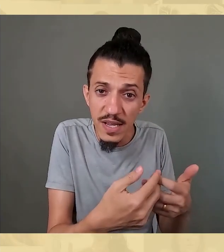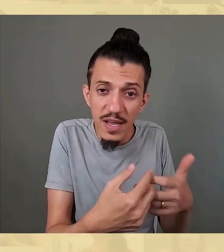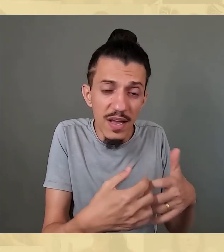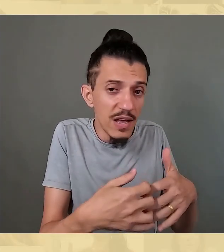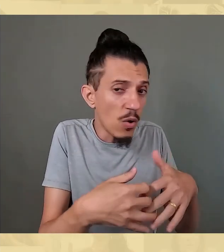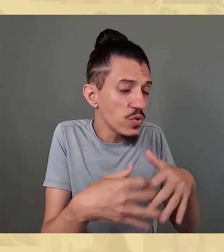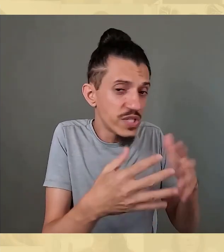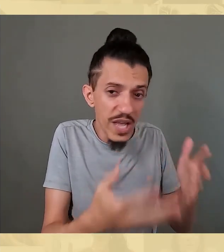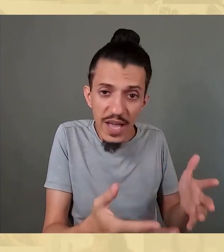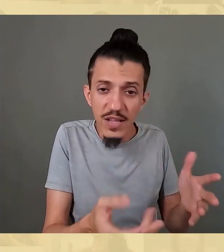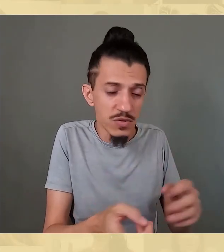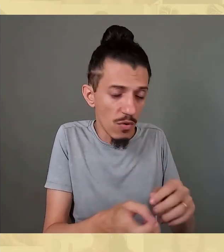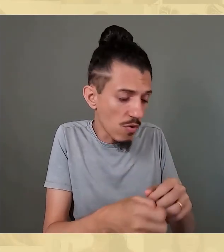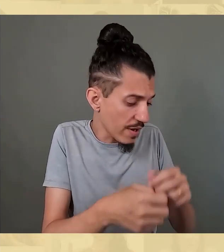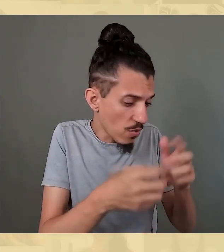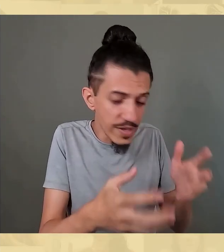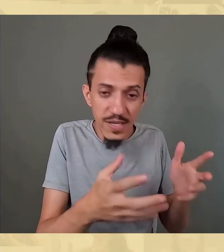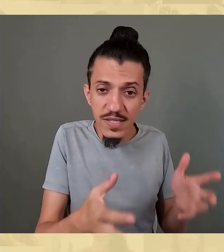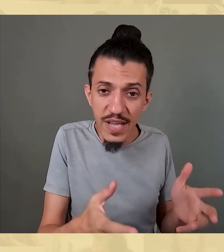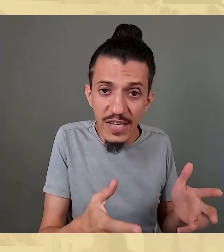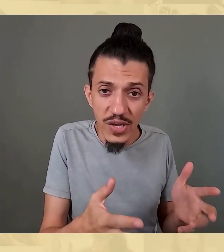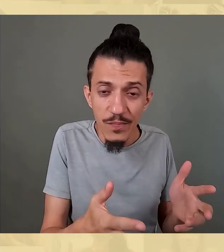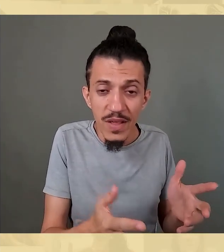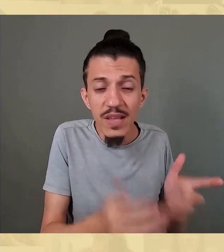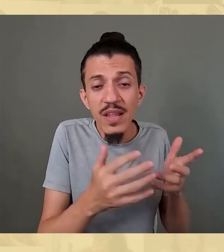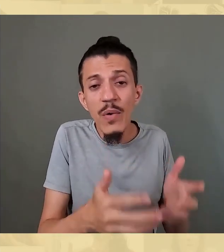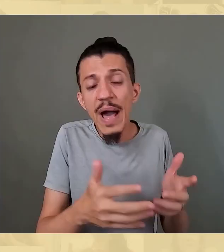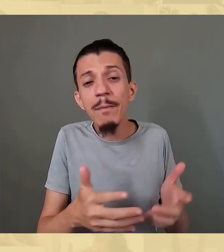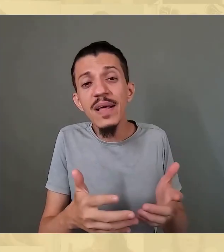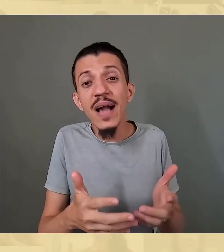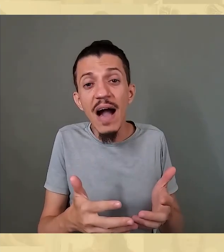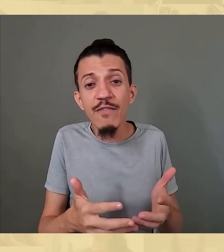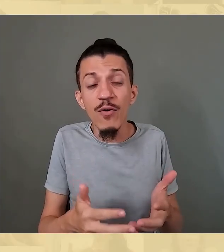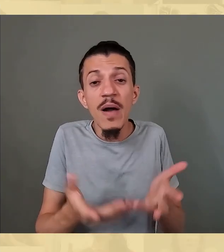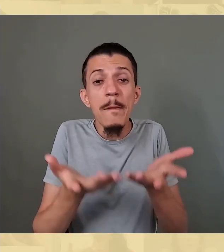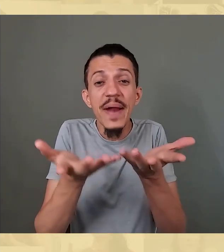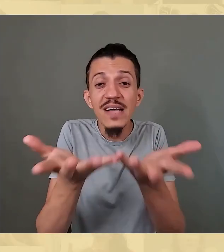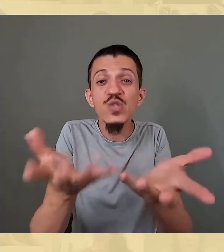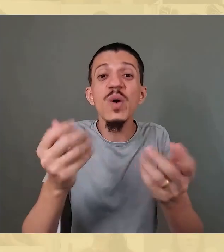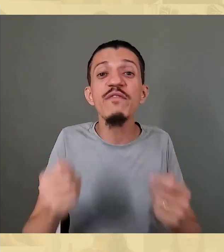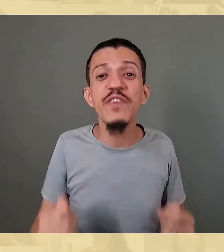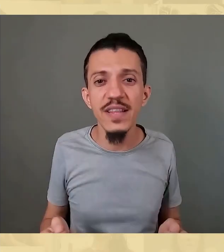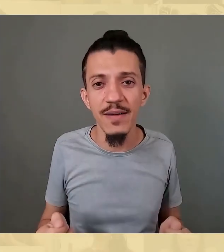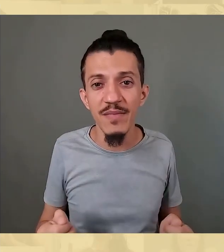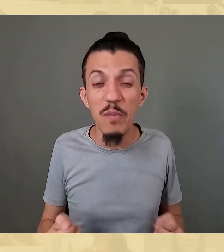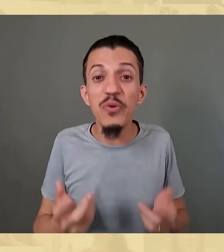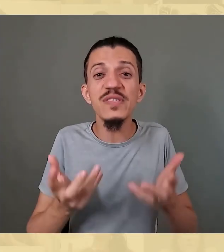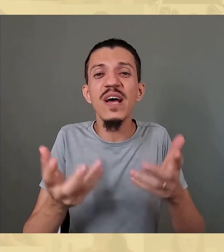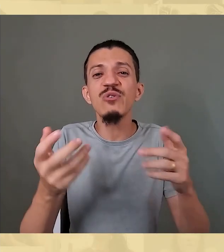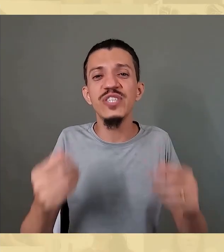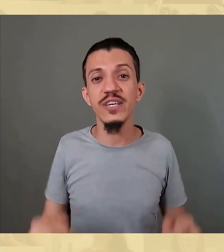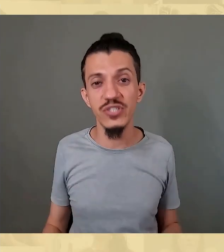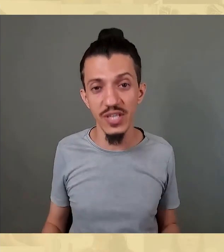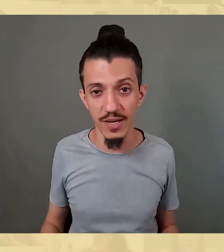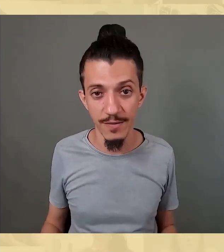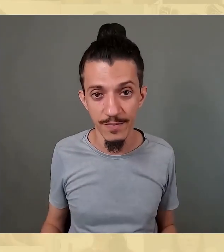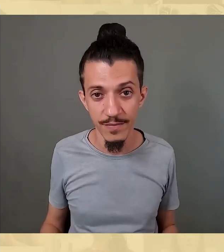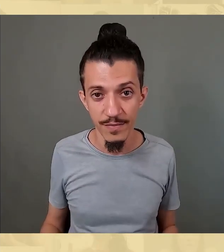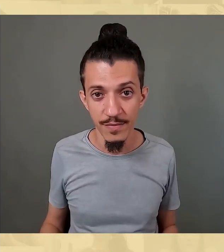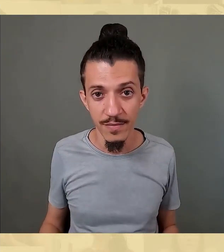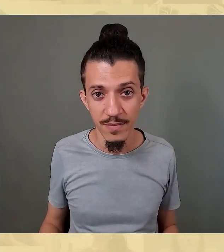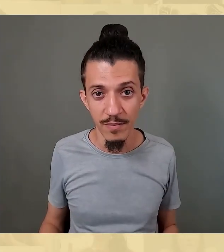coisas ou seres, ou qualquer coisa que seja, que não é aplicável para a sua vida, para o seu dia a